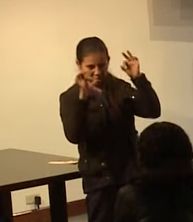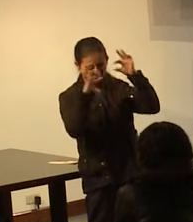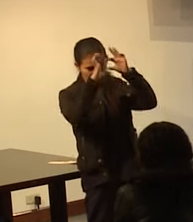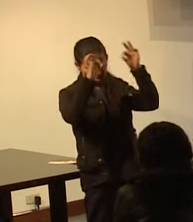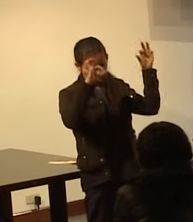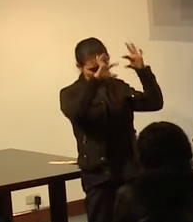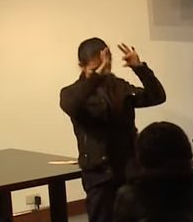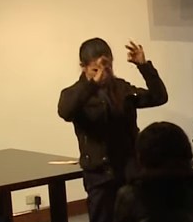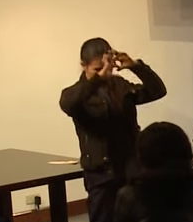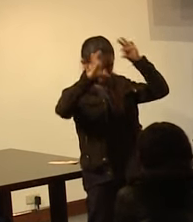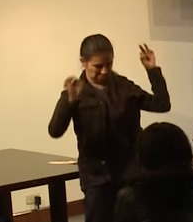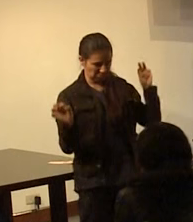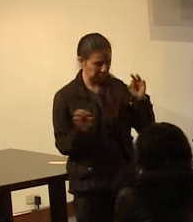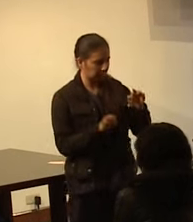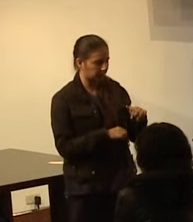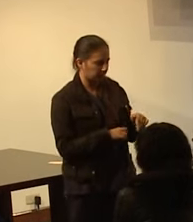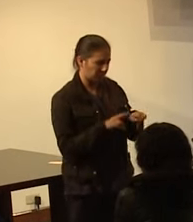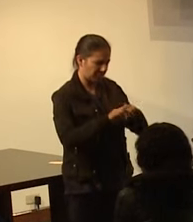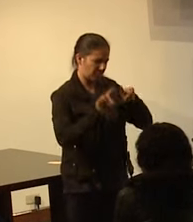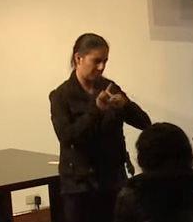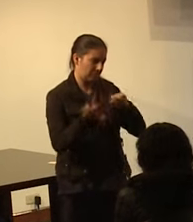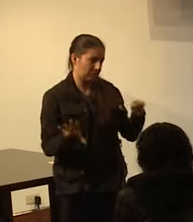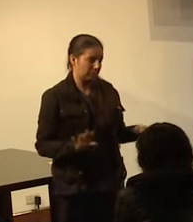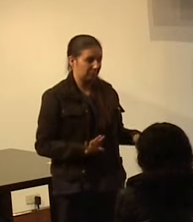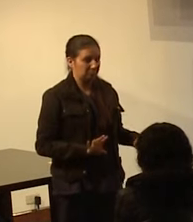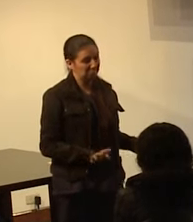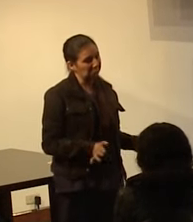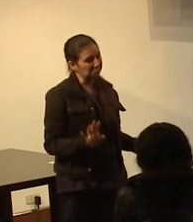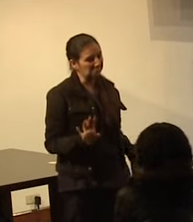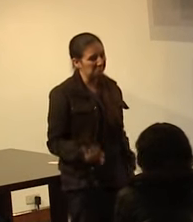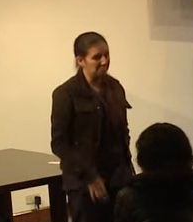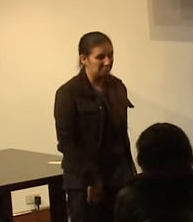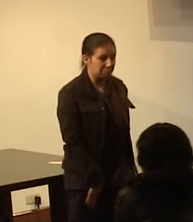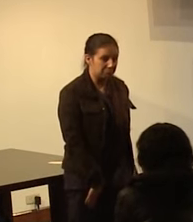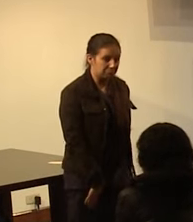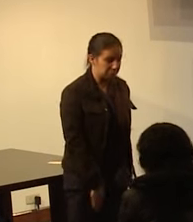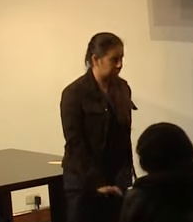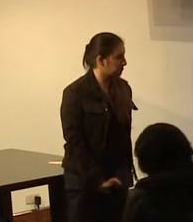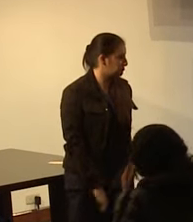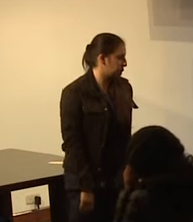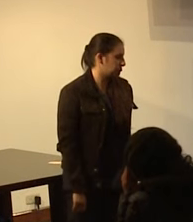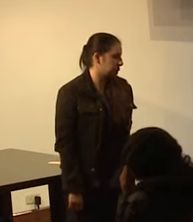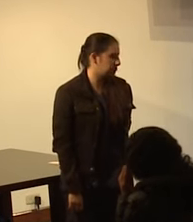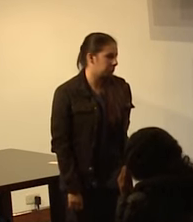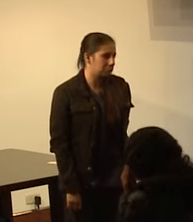como un árbol donde hay diferentes hojas con diferentes matices.